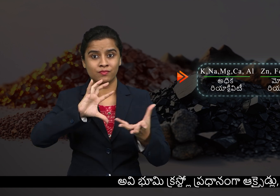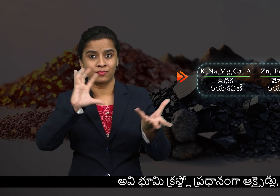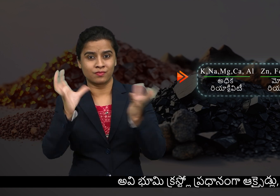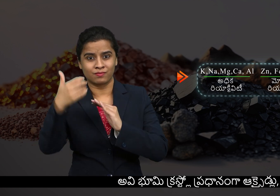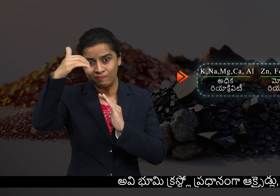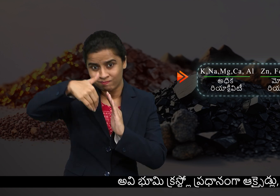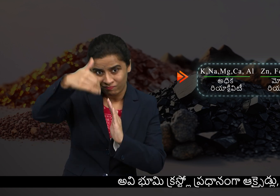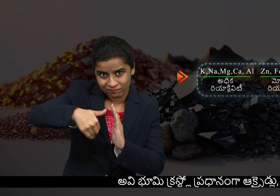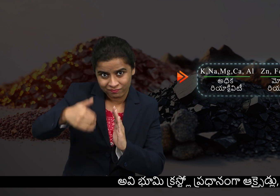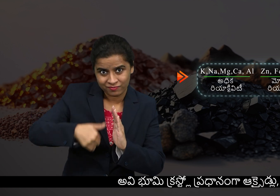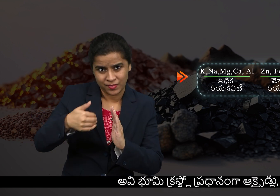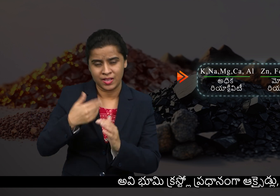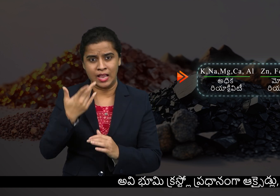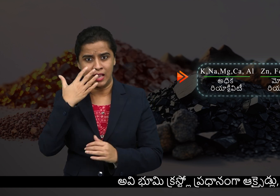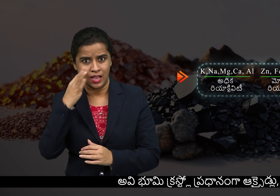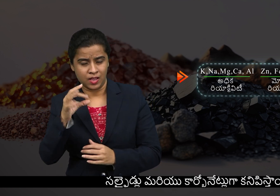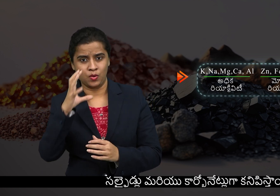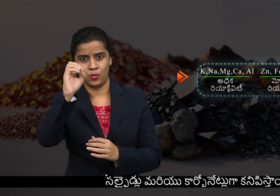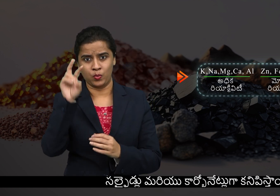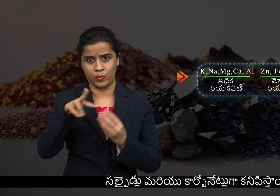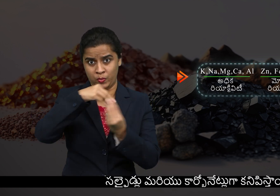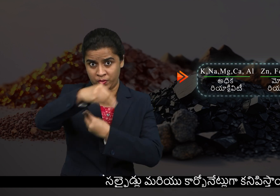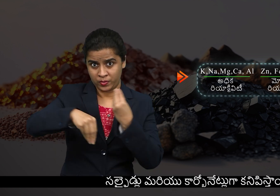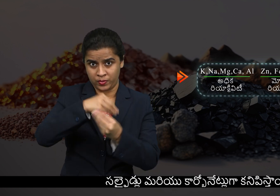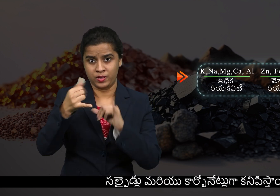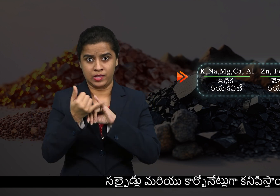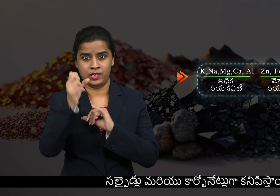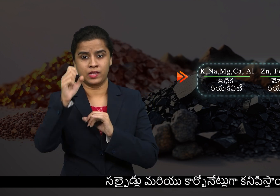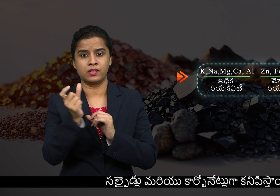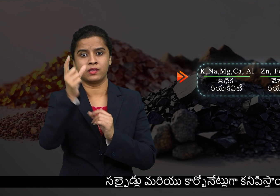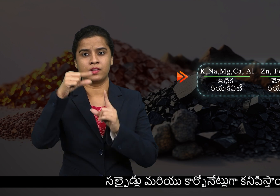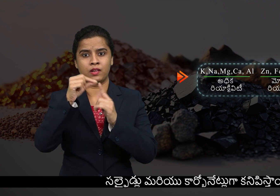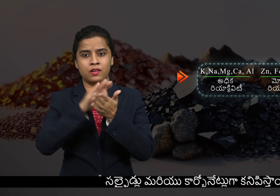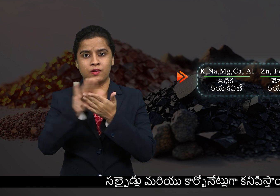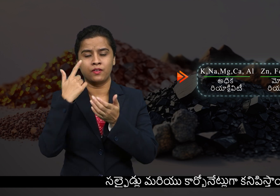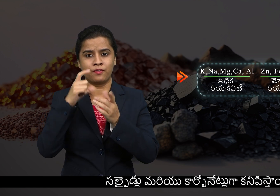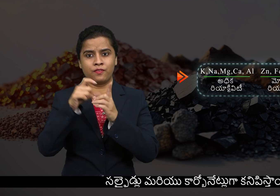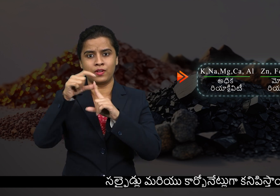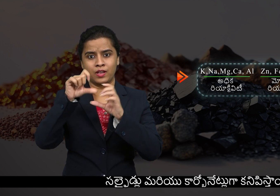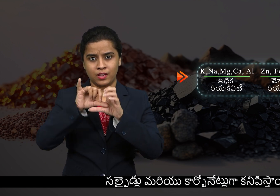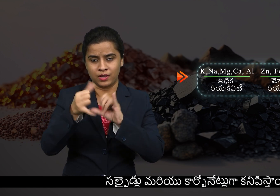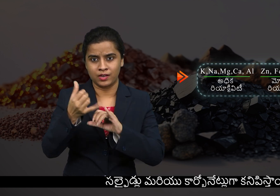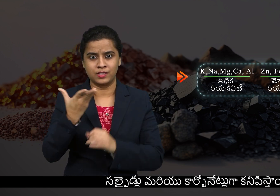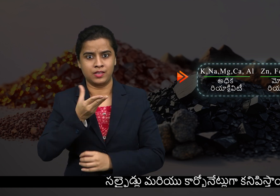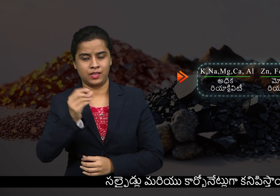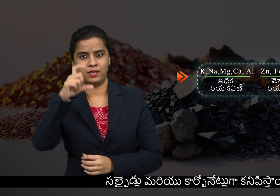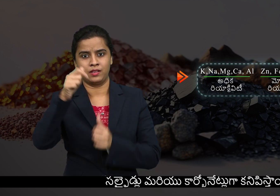భూమి క్రస్ట్లో ప్రధానంగా ఆక్సైడ్లు, సల్ఫైడ్లు మరియు కార్బొనేట్లుగా కనిపిస్తాయి.